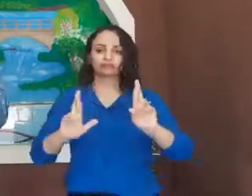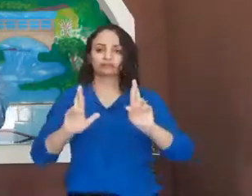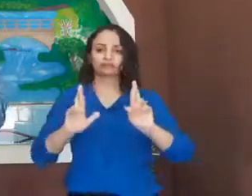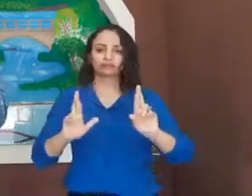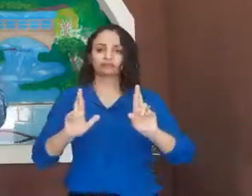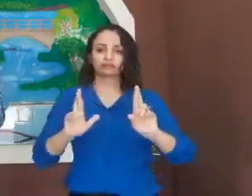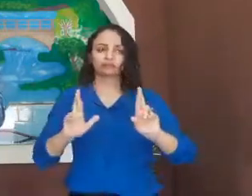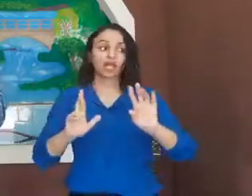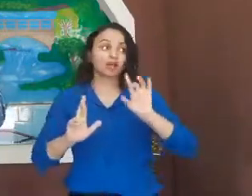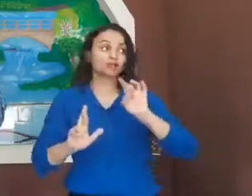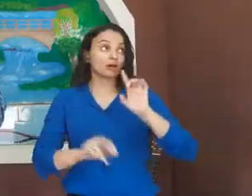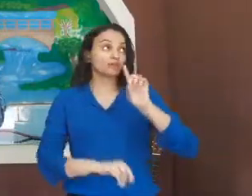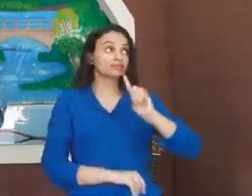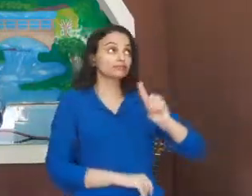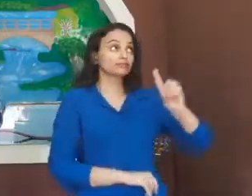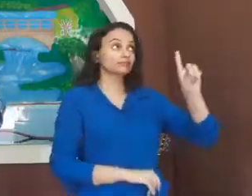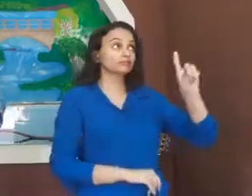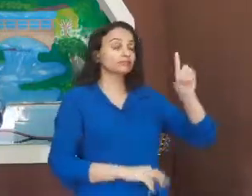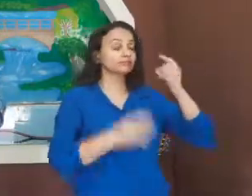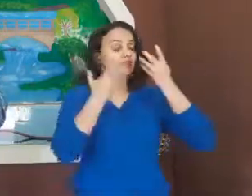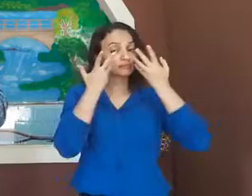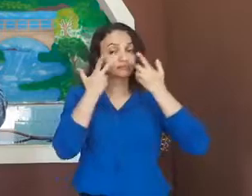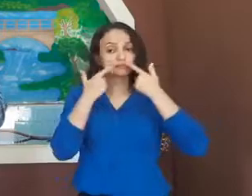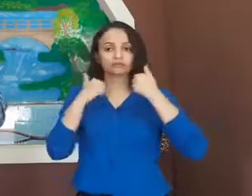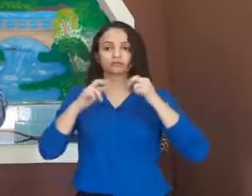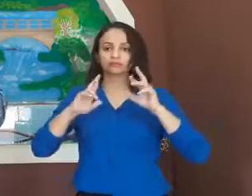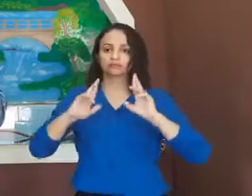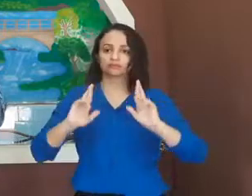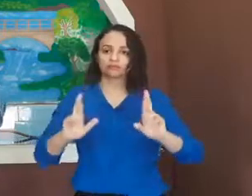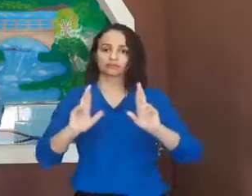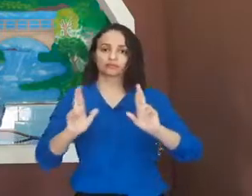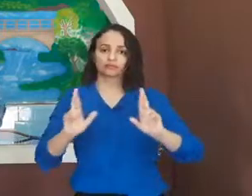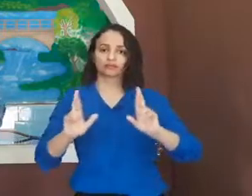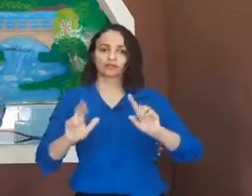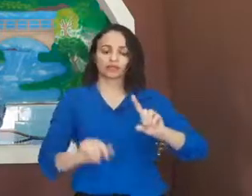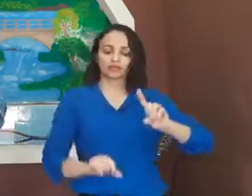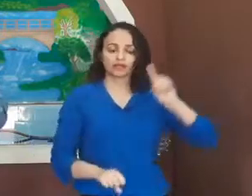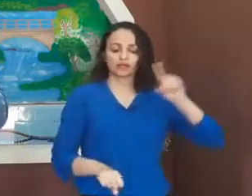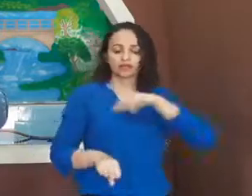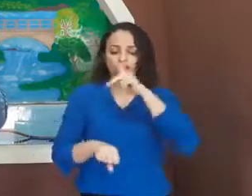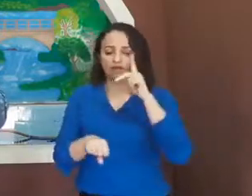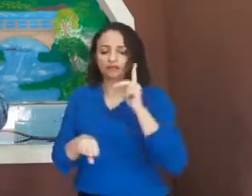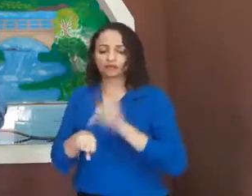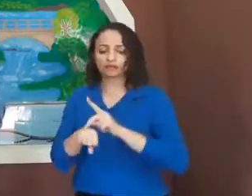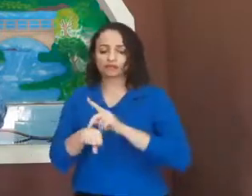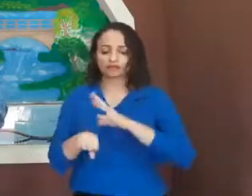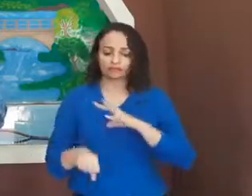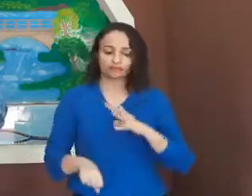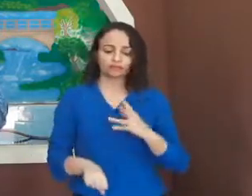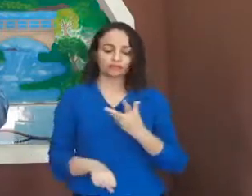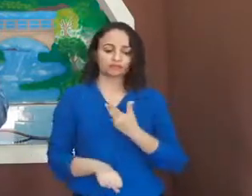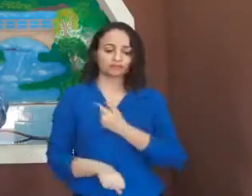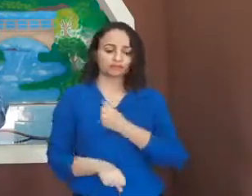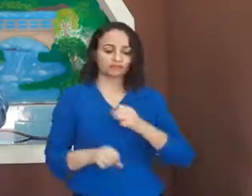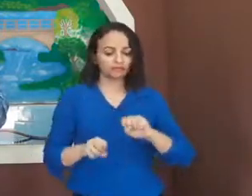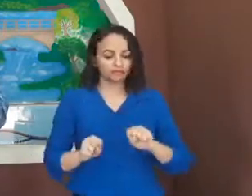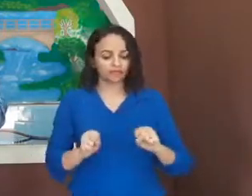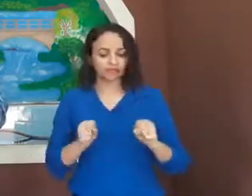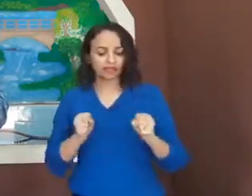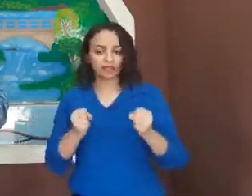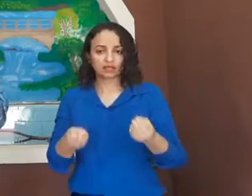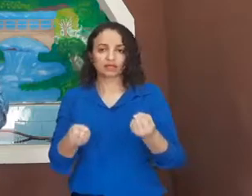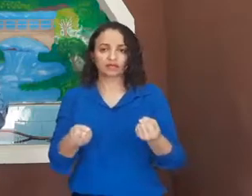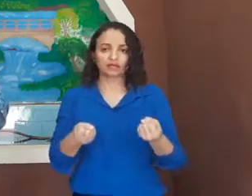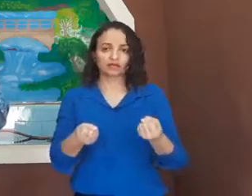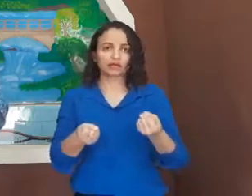Só ele é a minha rocha e a minha salvação, é a minha defesa, não